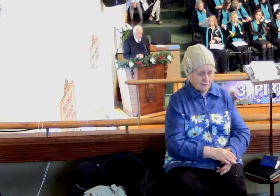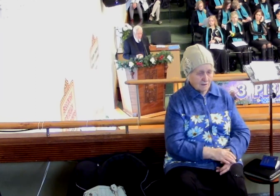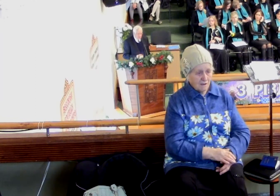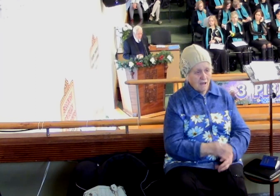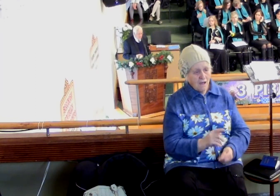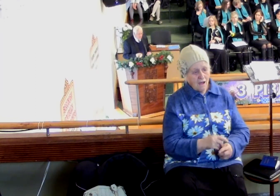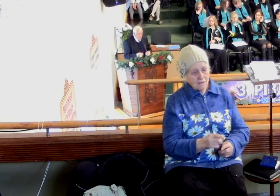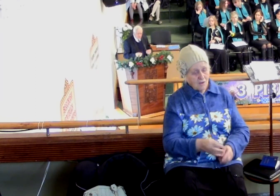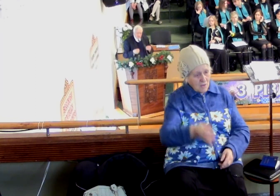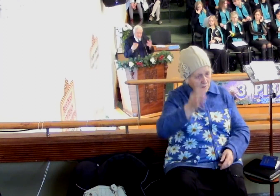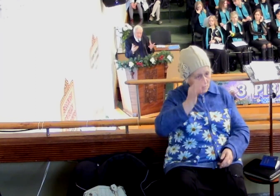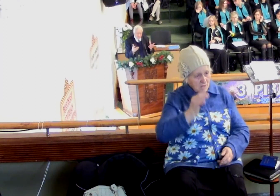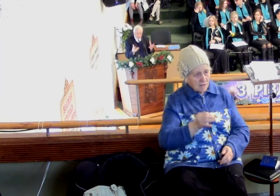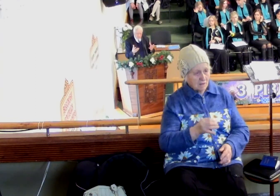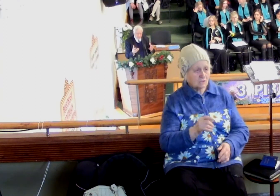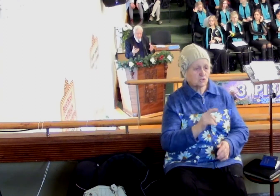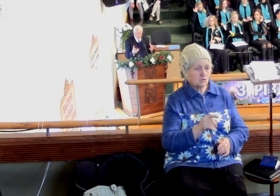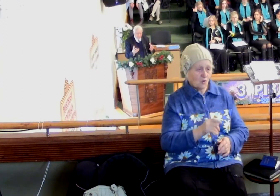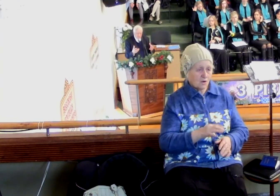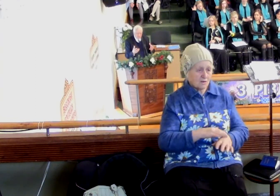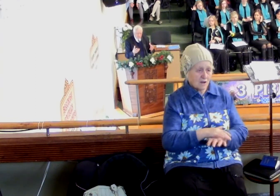роптал, когда народ грешил.